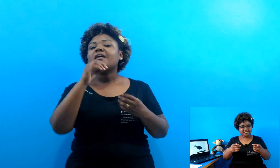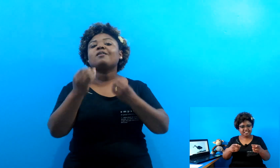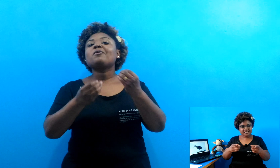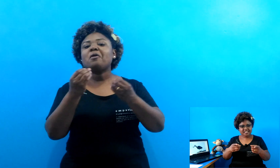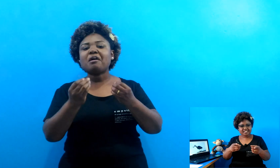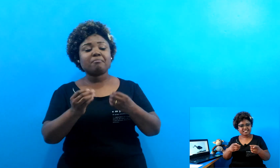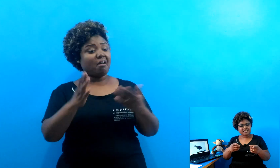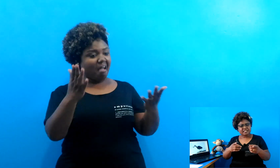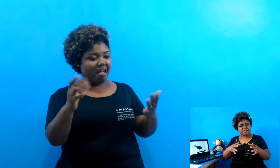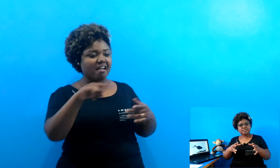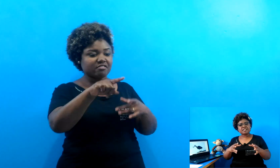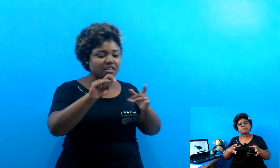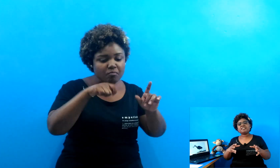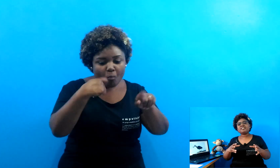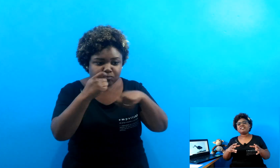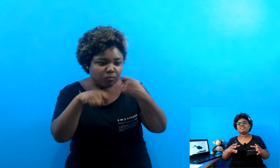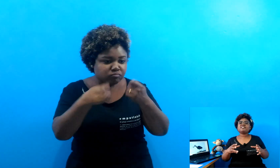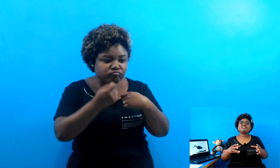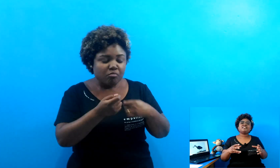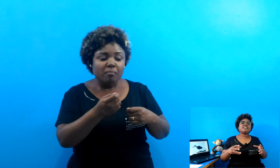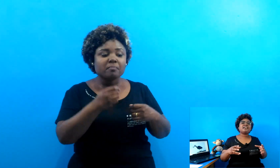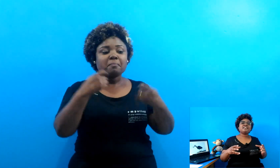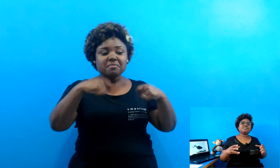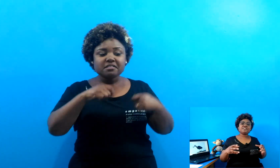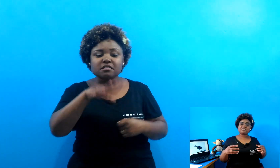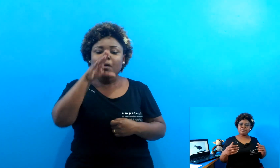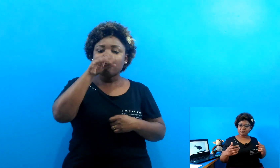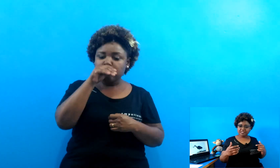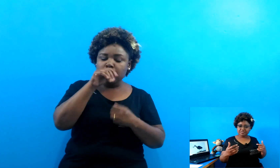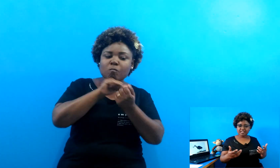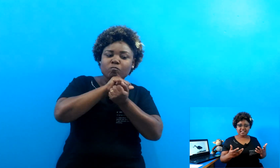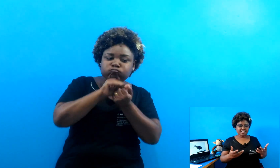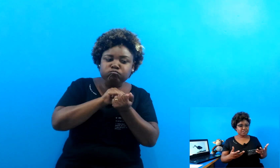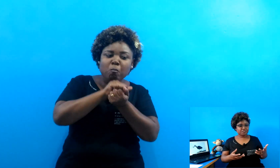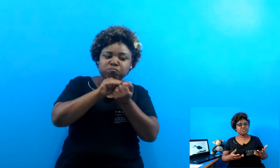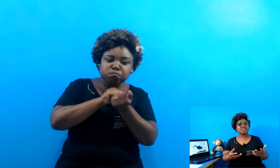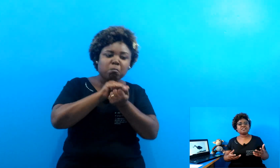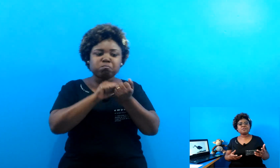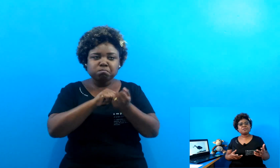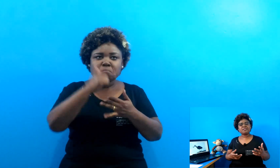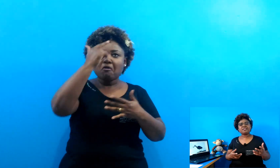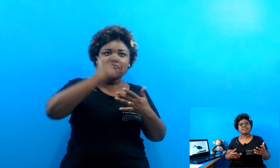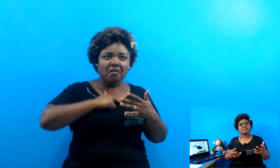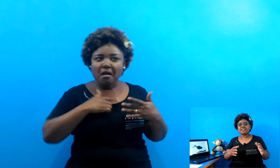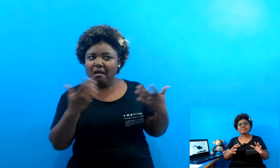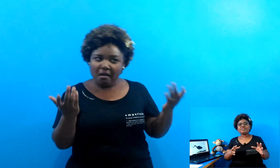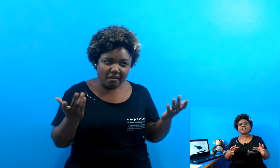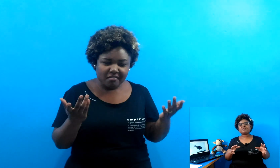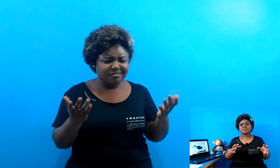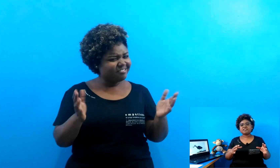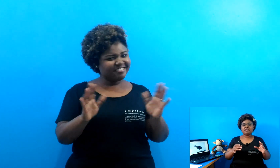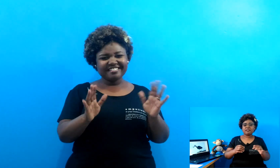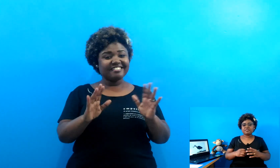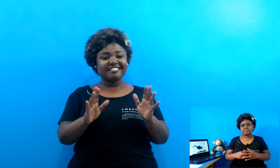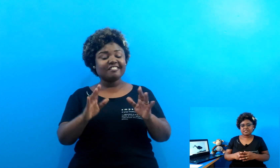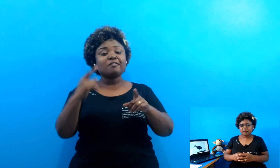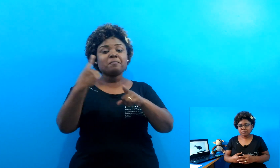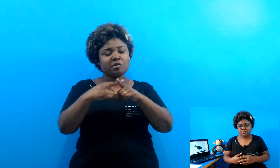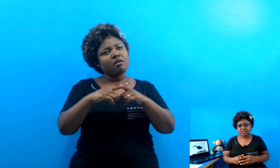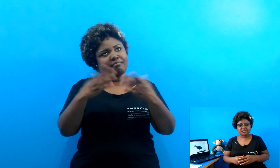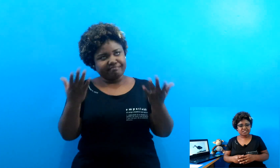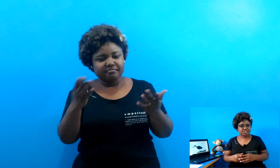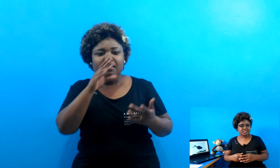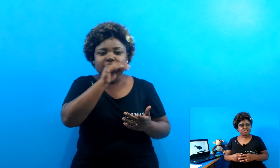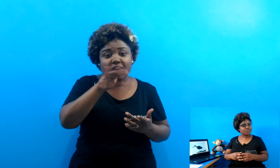Tá vendo, criançada? Se você aprender a língua de sinais, você vai poder falar enquanto você come. Ninguém vai ficar falando, ah, fecha